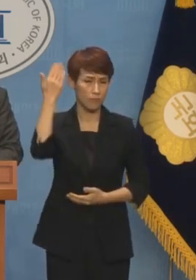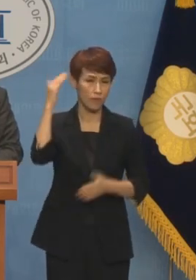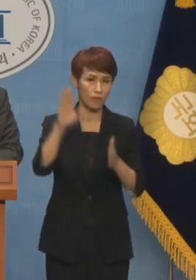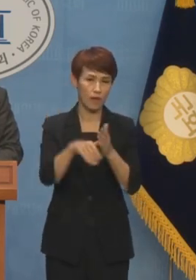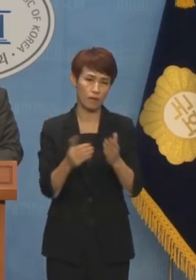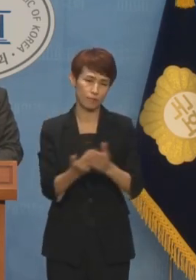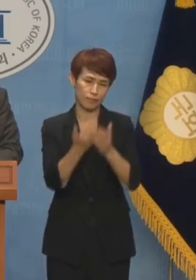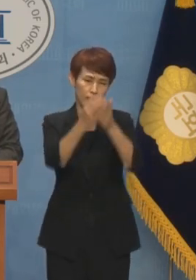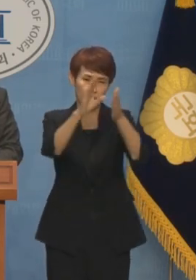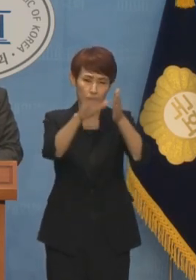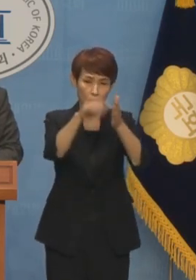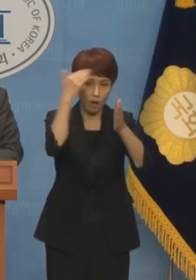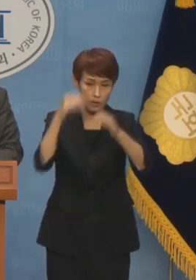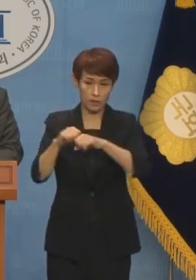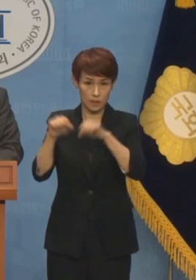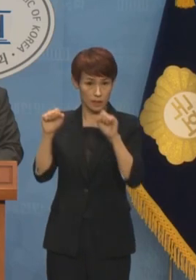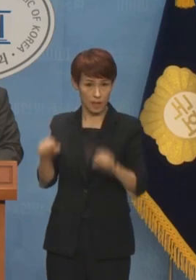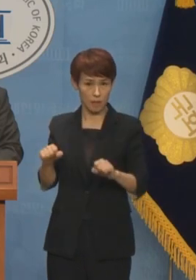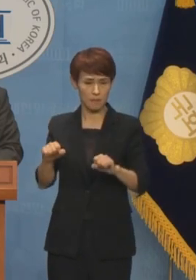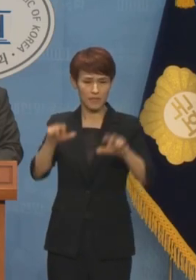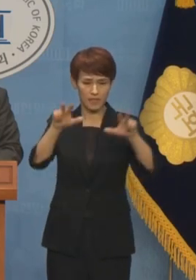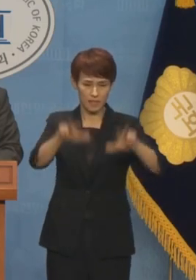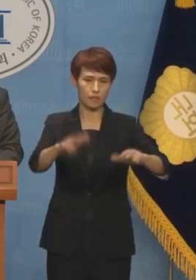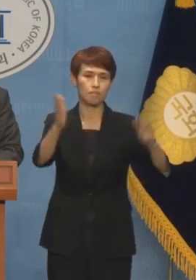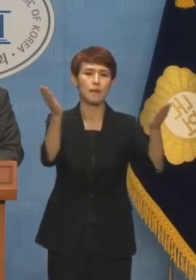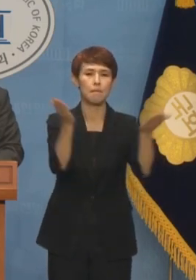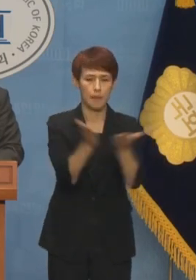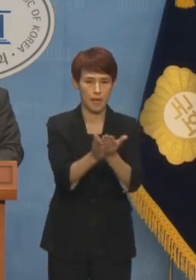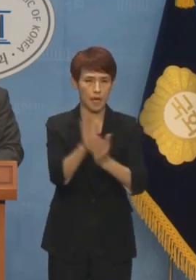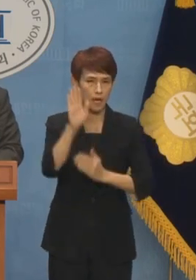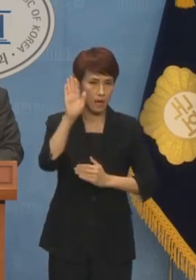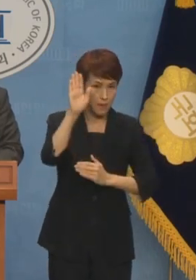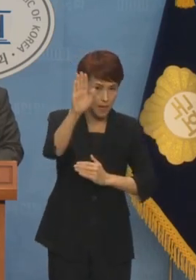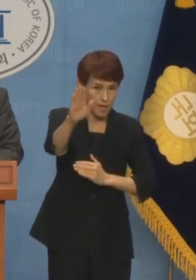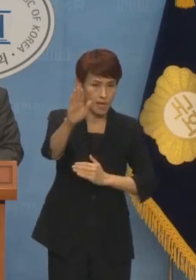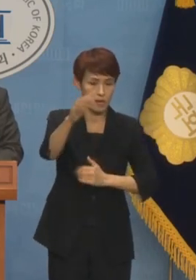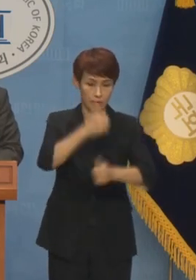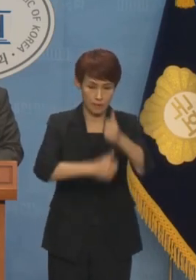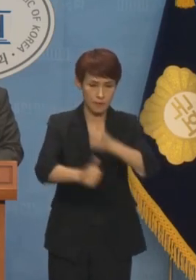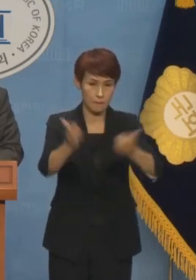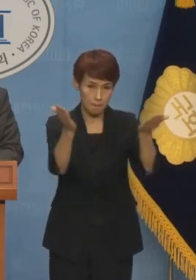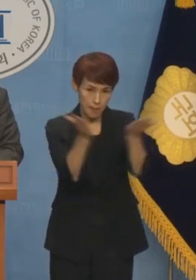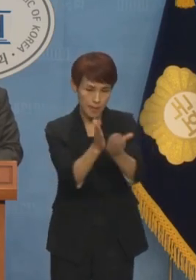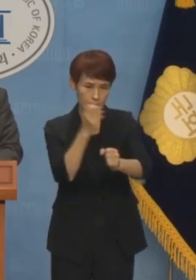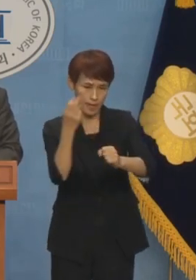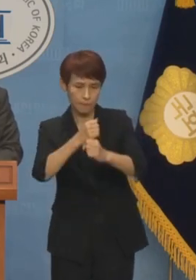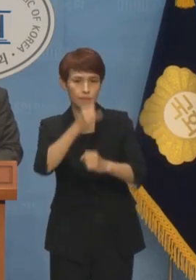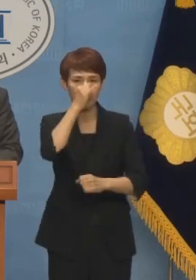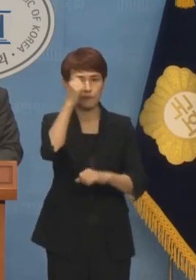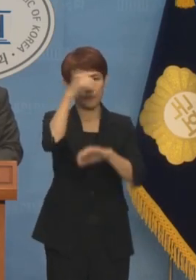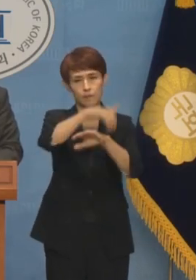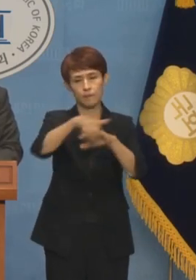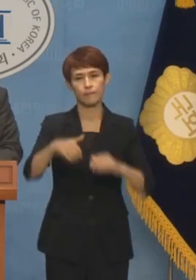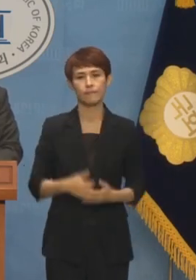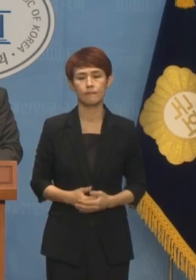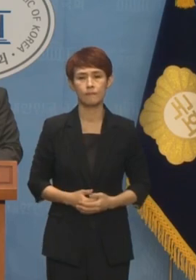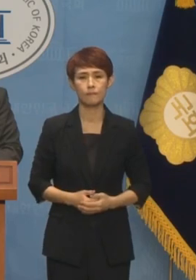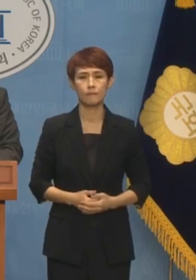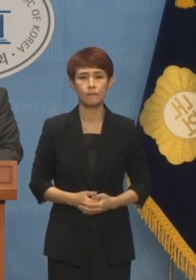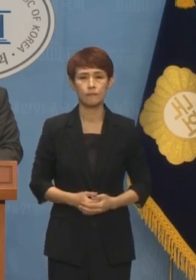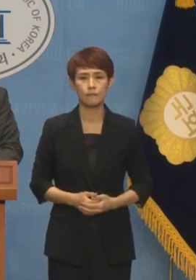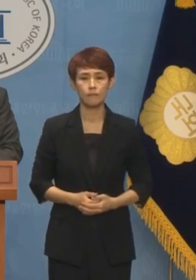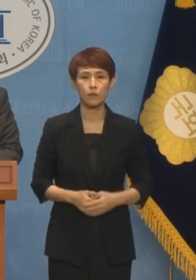시대의 대한민국의 시스템을 현재에 맞게 그리고 미래 세대에 맞게 재설계하여 리셋하겠습니다. 그